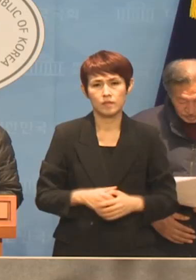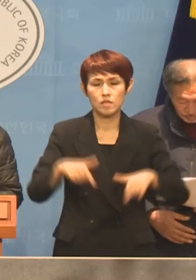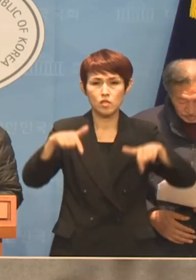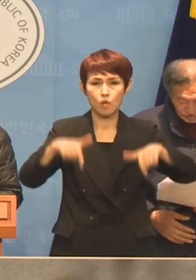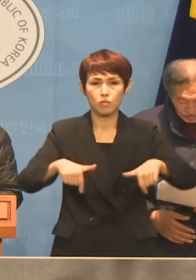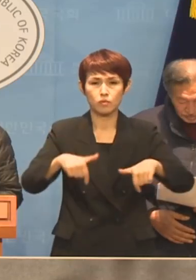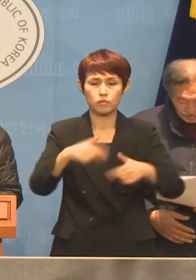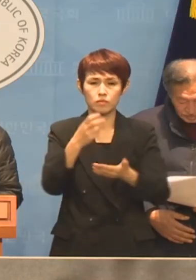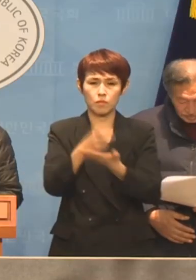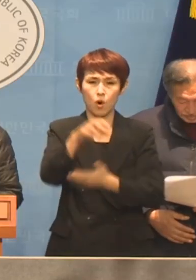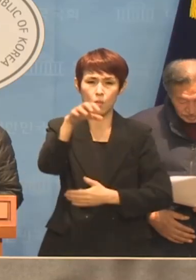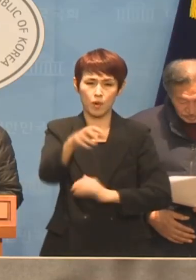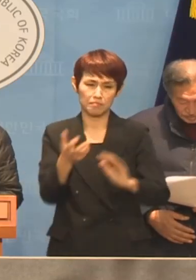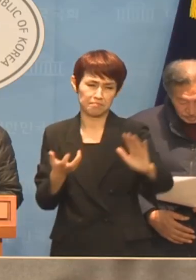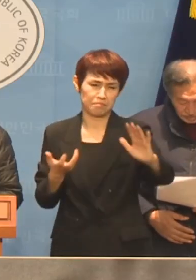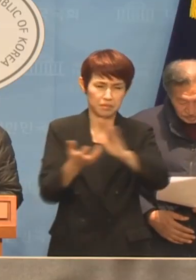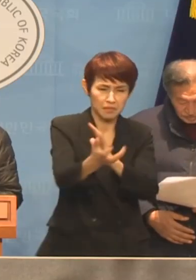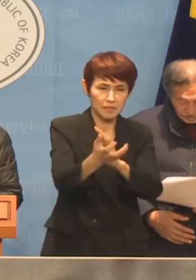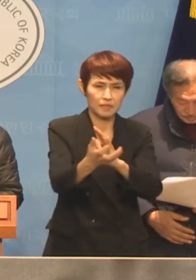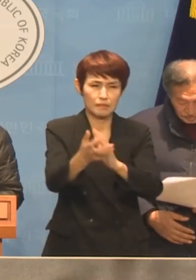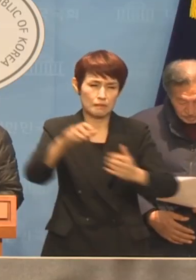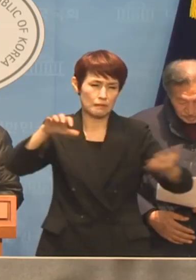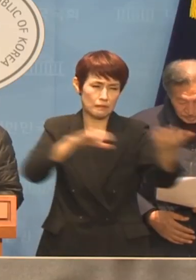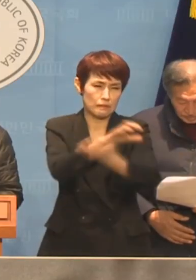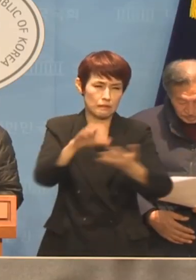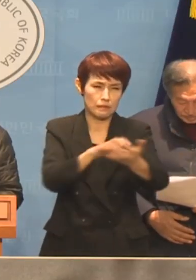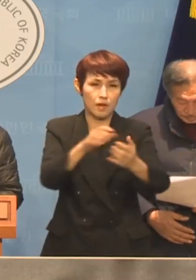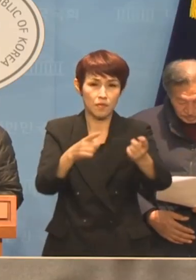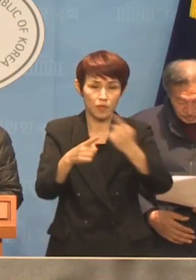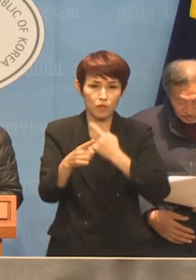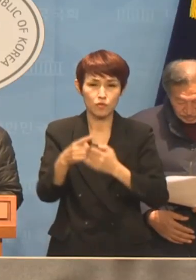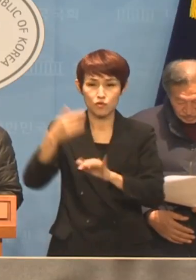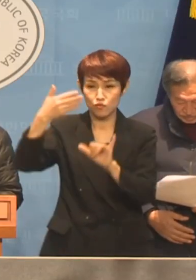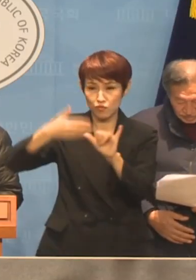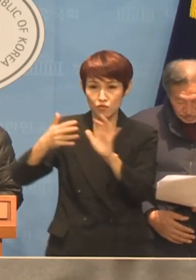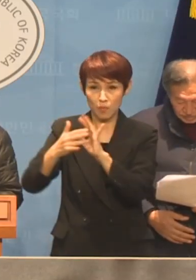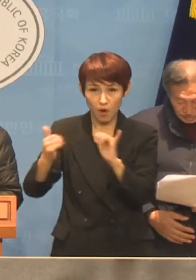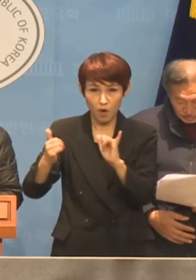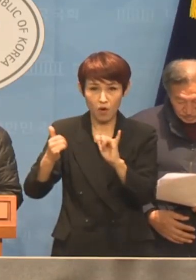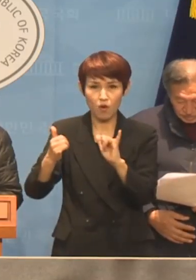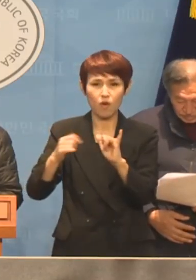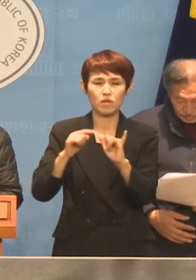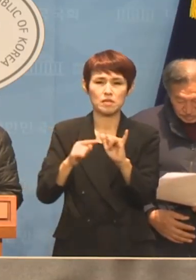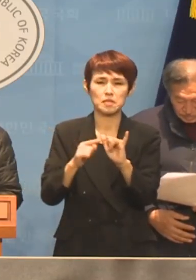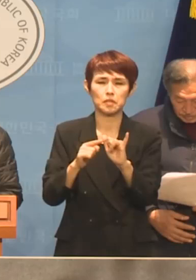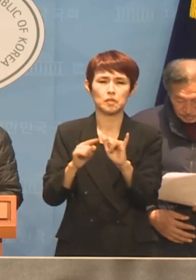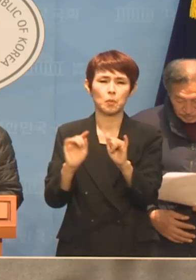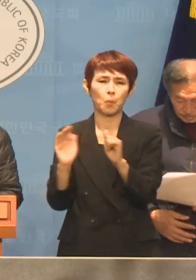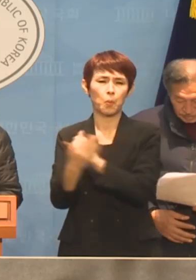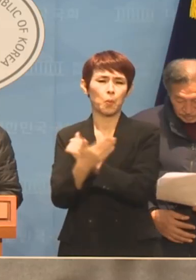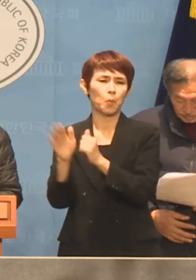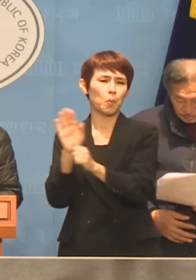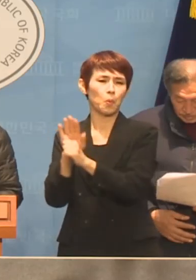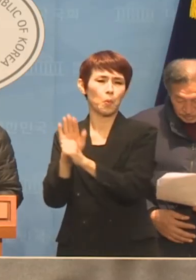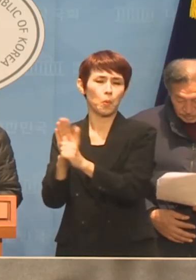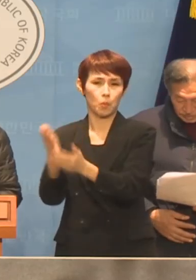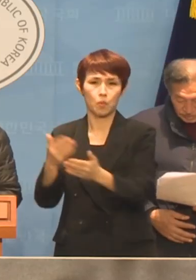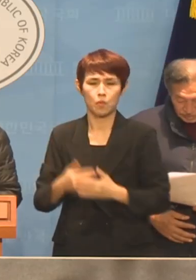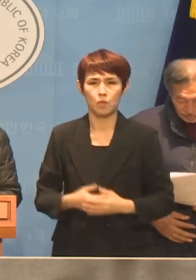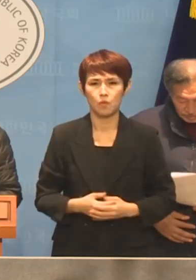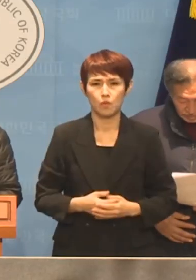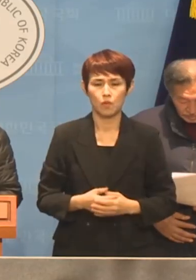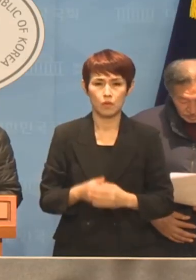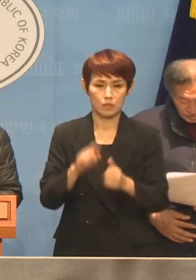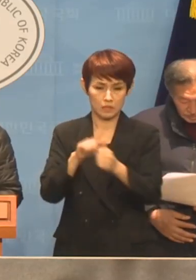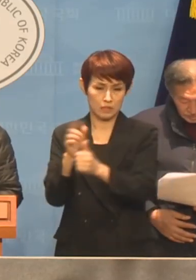폭동에 가담한 극우 유튜버를 대한 언론이라고 지칭하고 두둔하며 그가